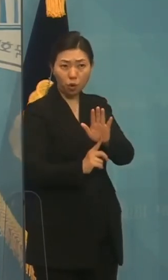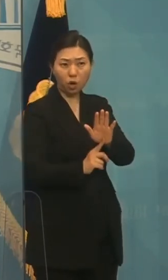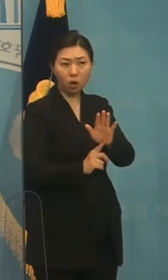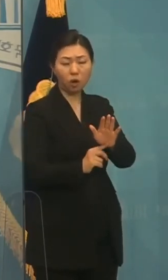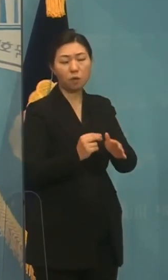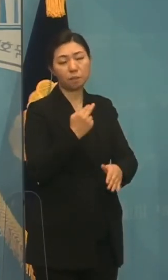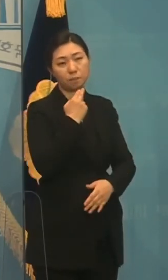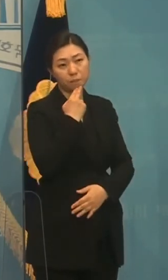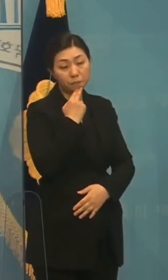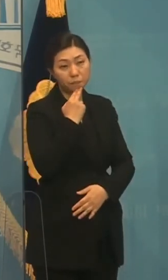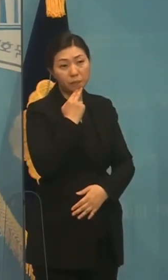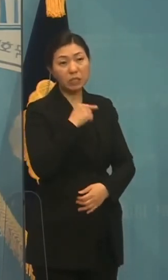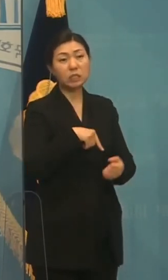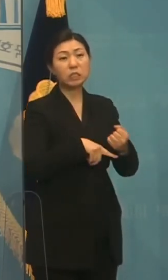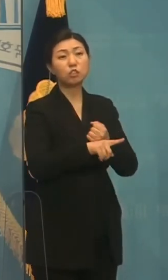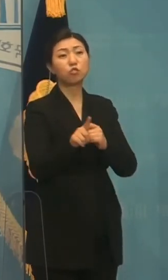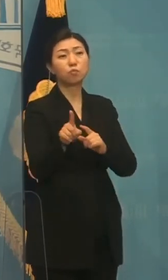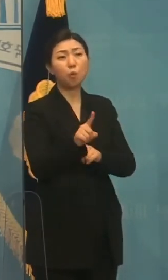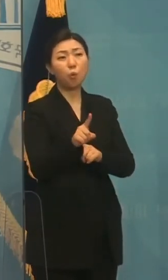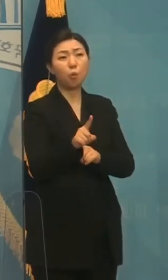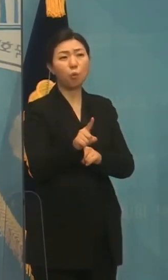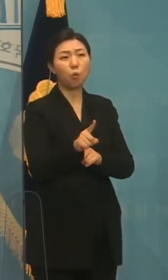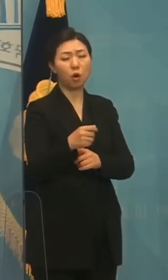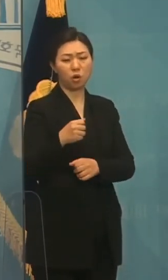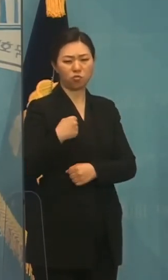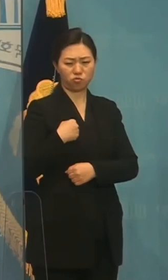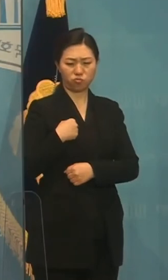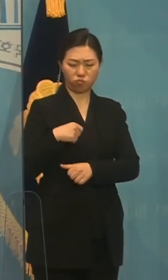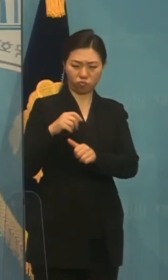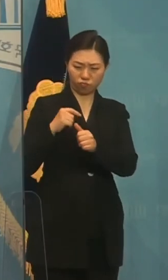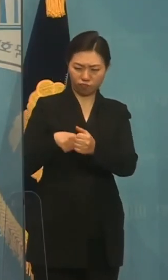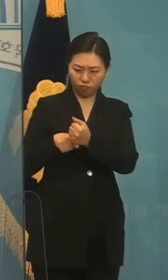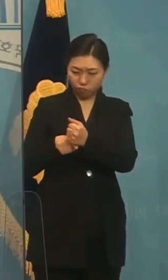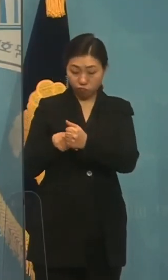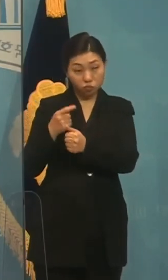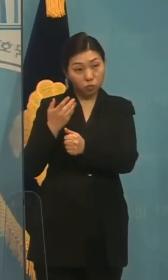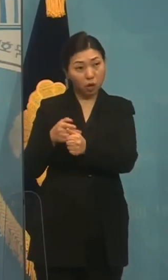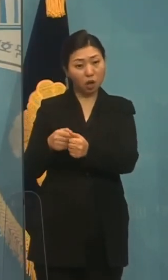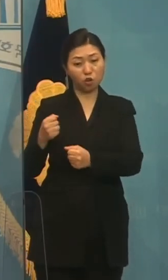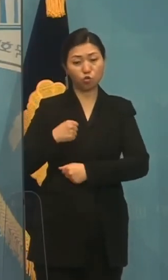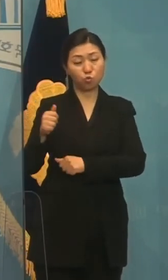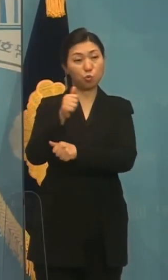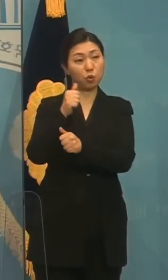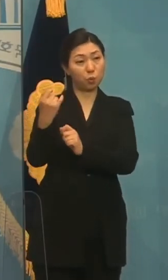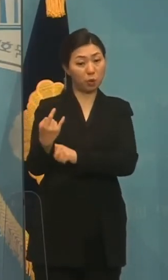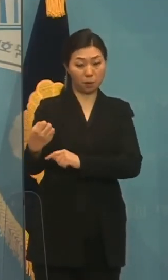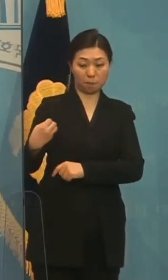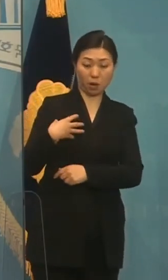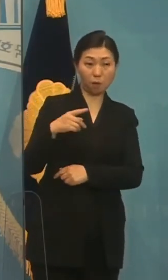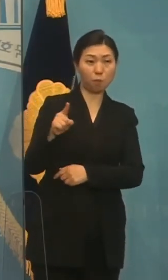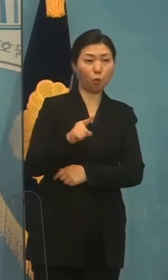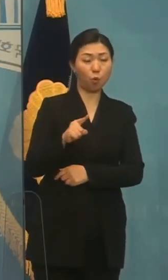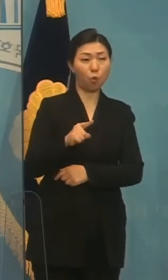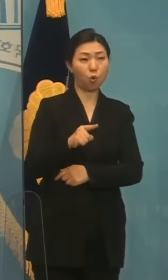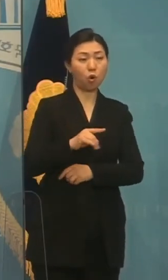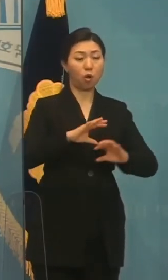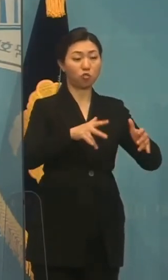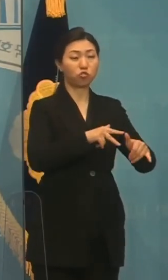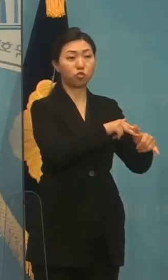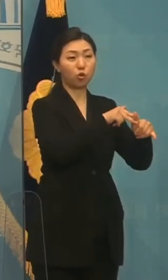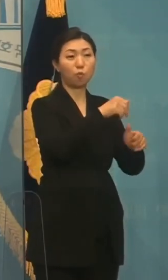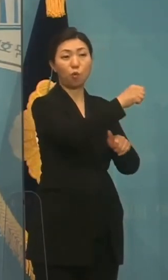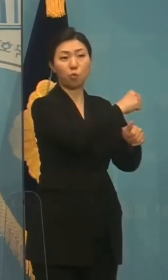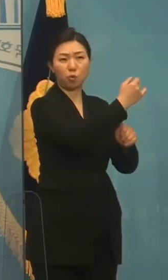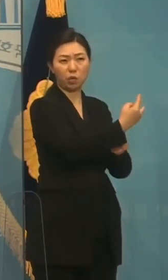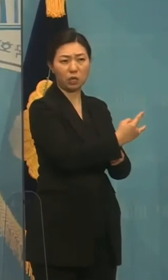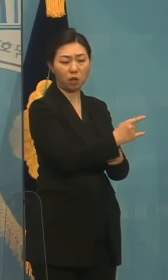하지 않습니다. 그 하지 않은 연구를 군에 따지니까 우리 국방위원회에서 국방부에서는 국정원에서 공개하지 말아, 하지 말라고